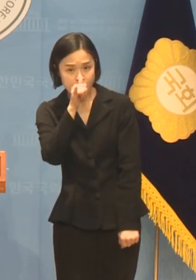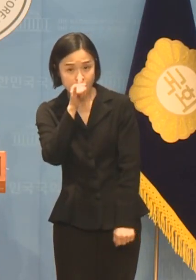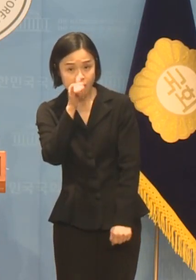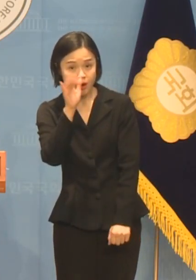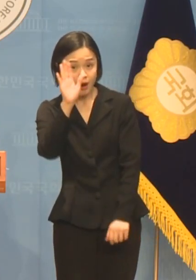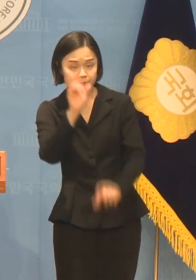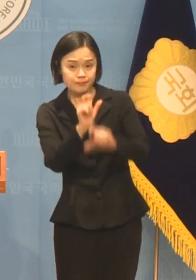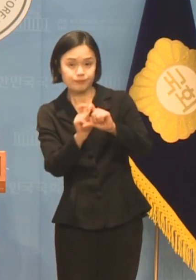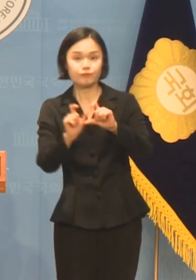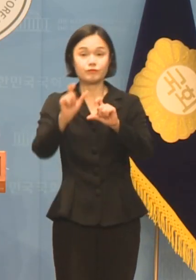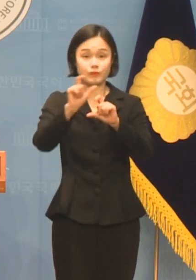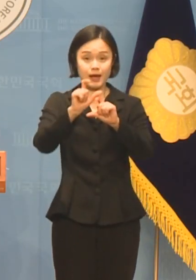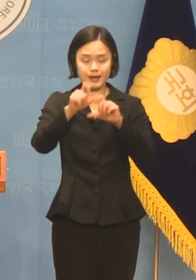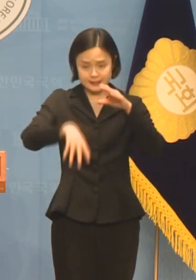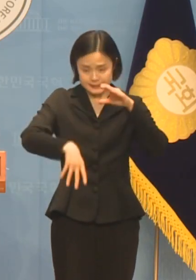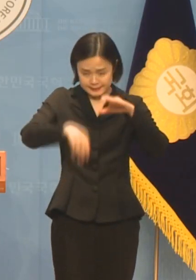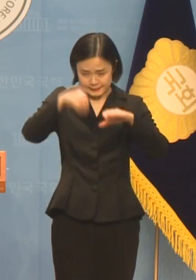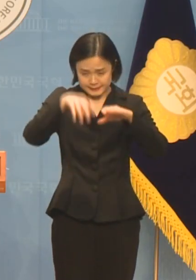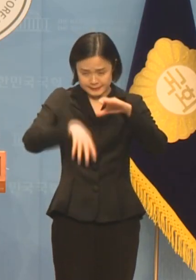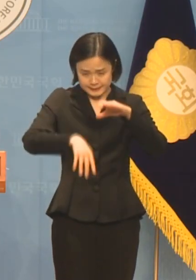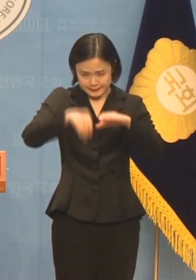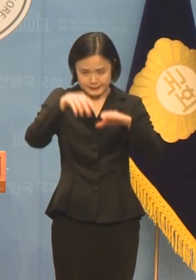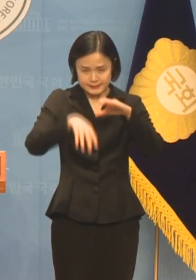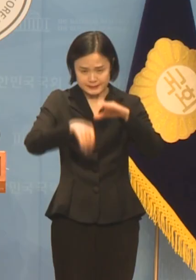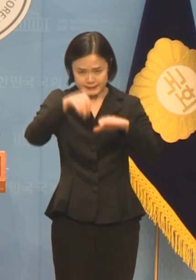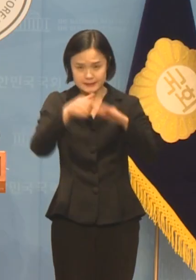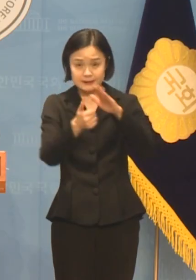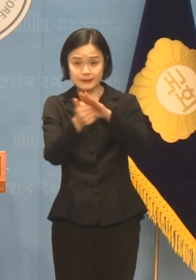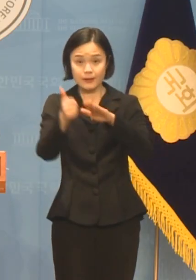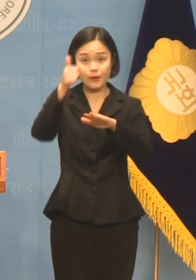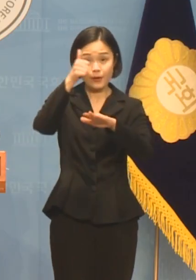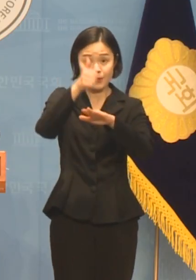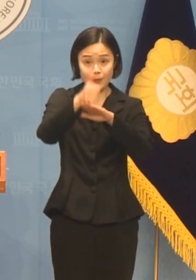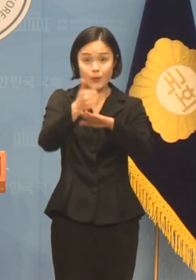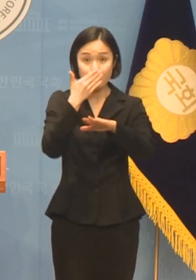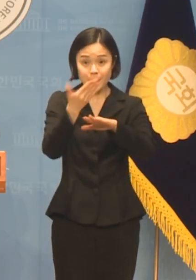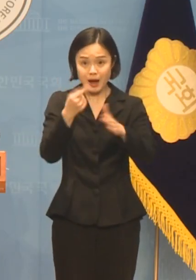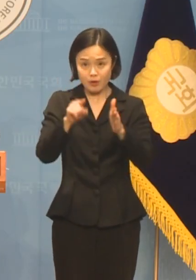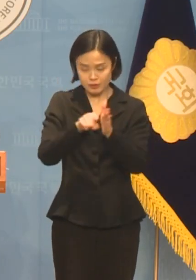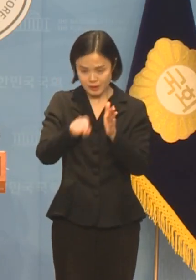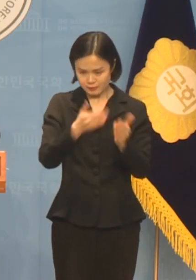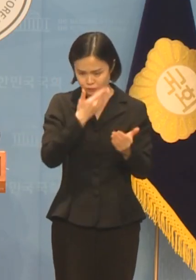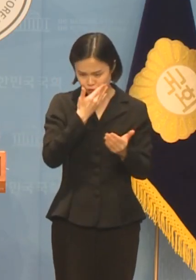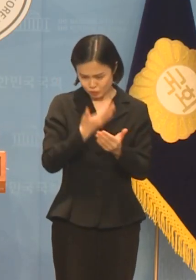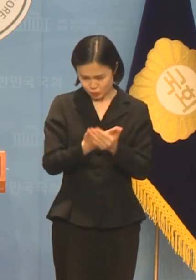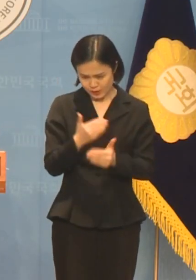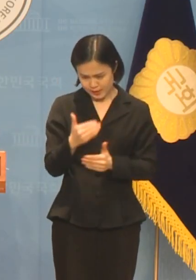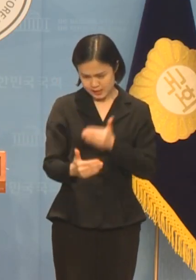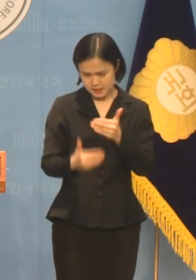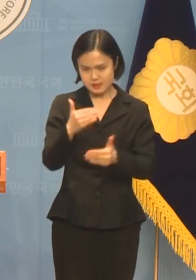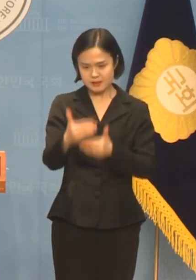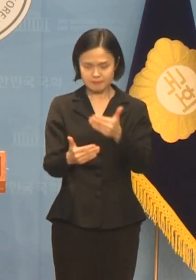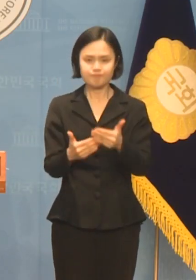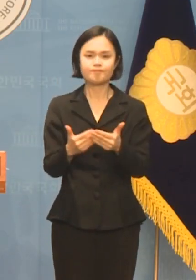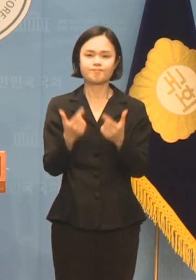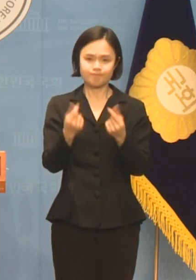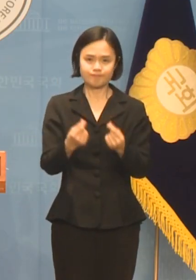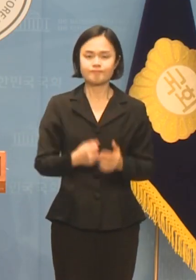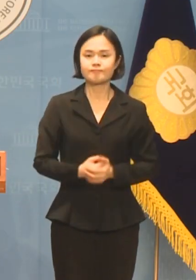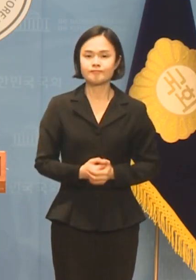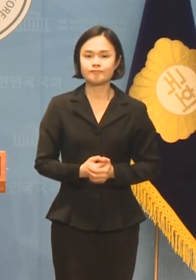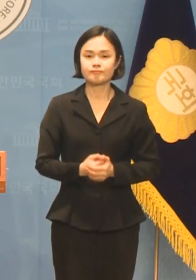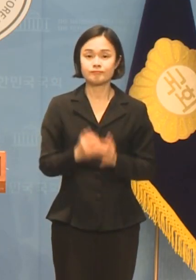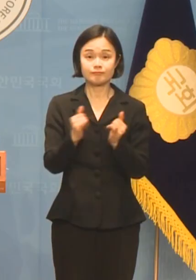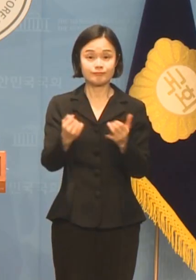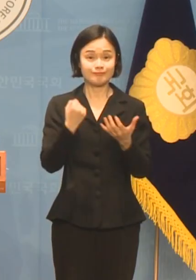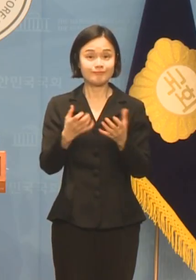시추의 성공 가능성을 높이는 데 중요한 밑거름이 될 것입니다. 국민의힘은